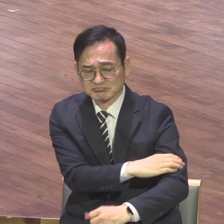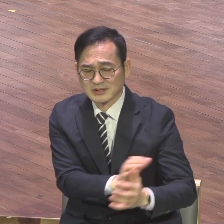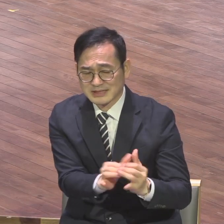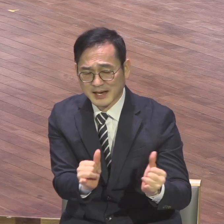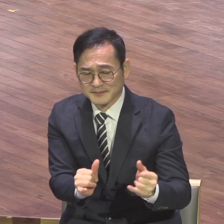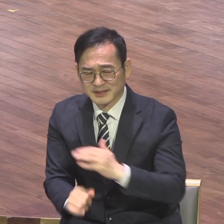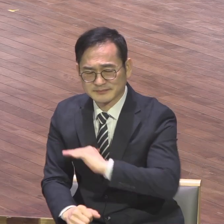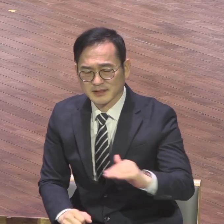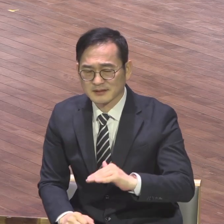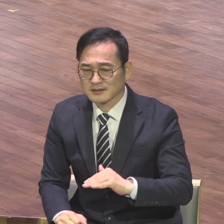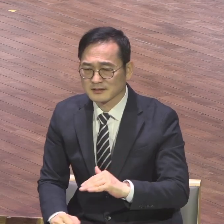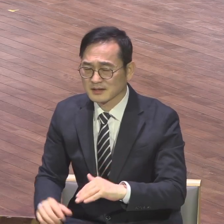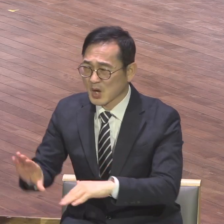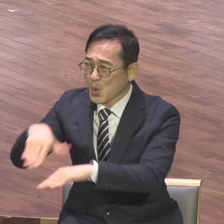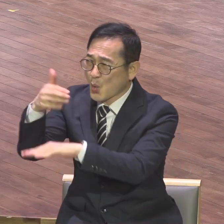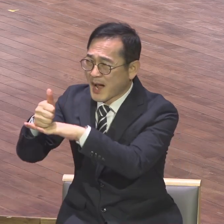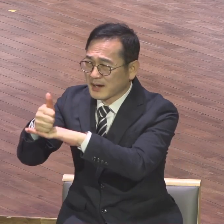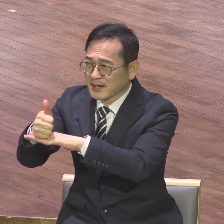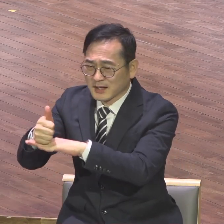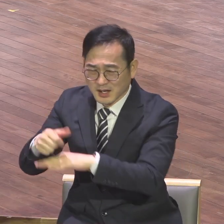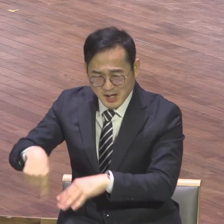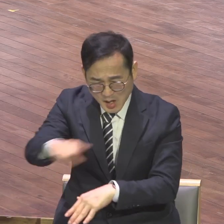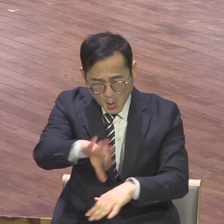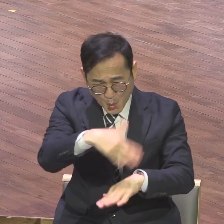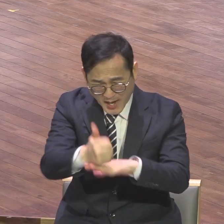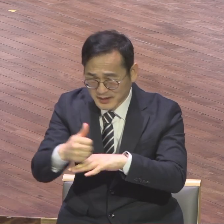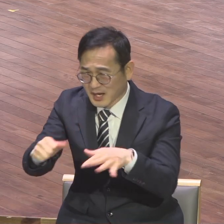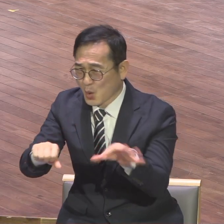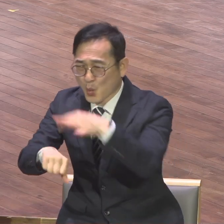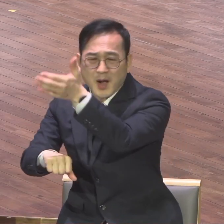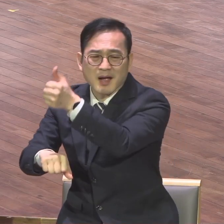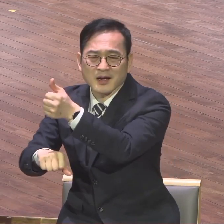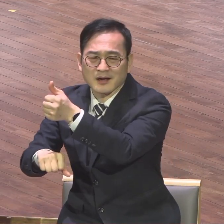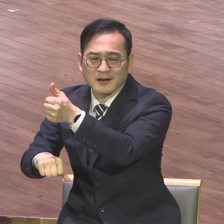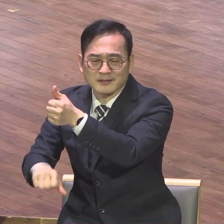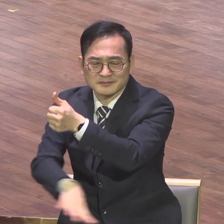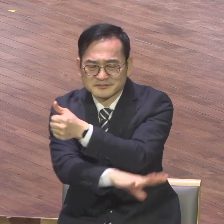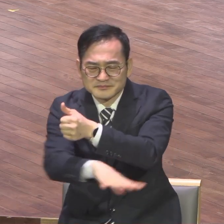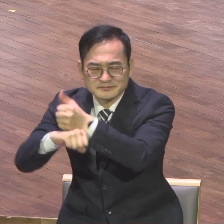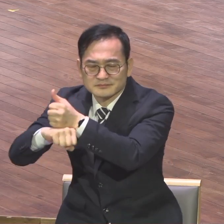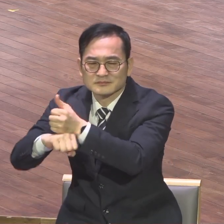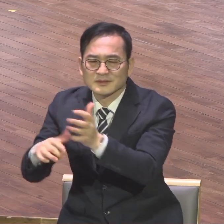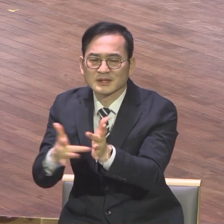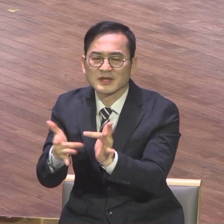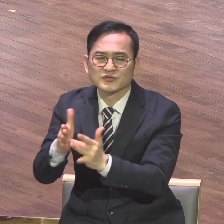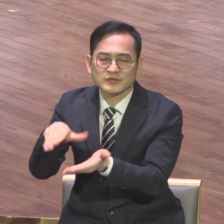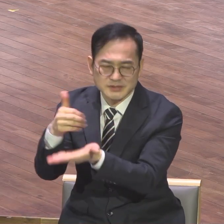만왕의 왕으로서 복음의 새 시대를 여신 분이 바로 예수 그리스도시다.